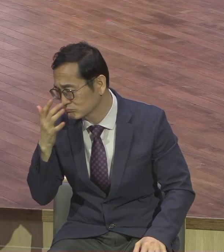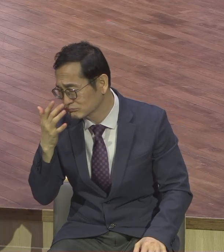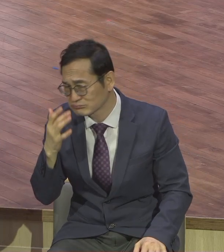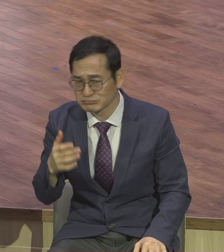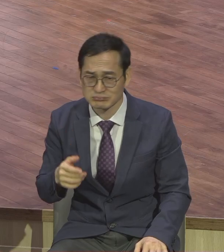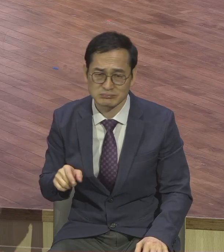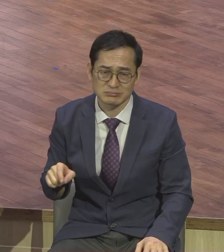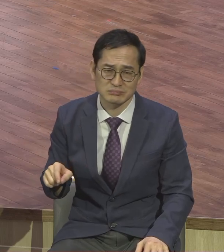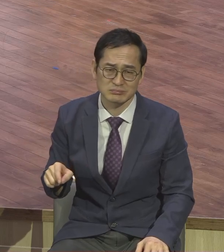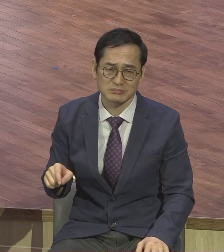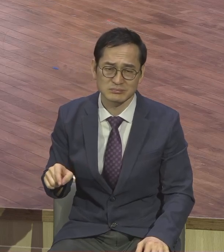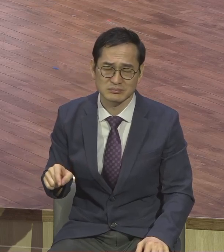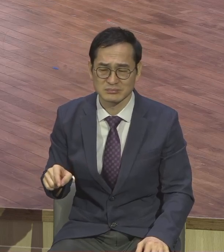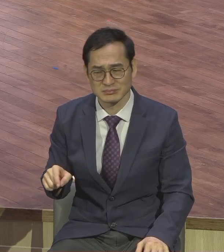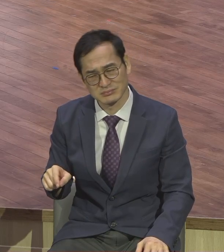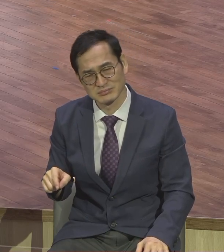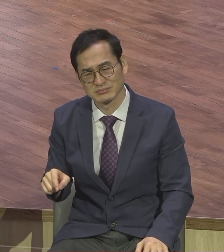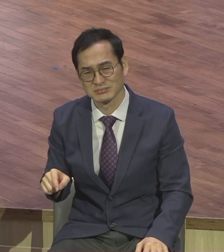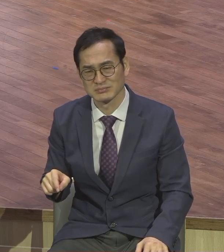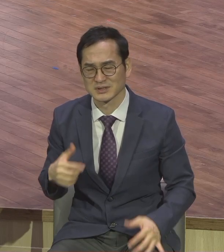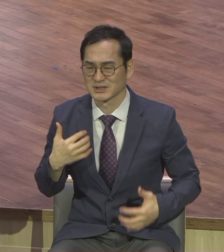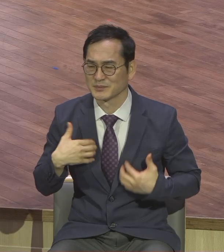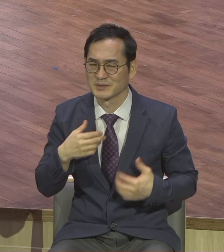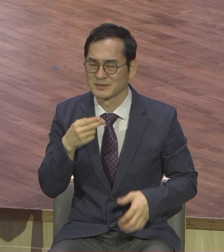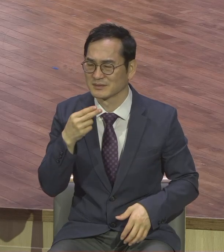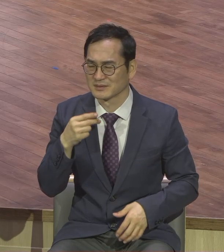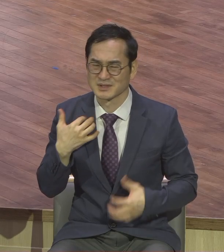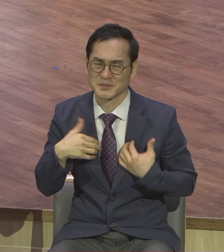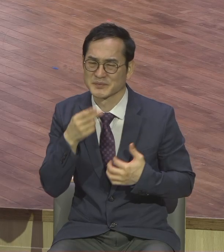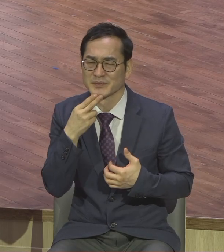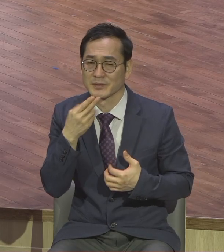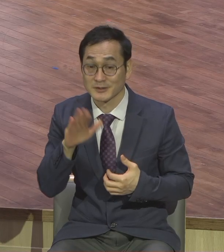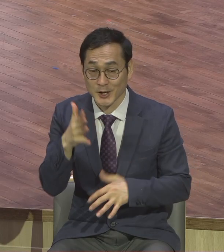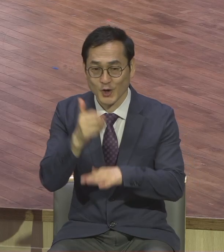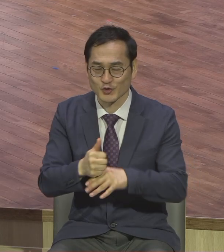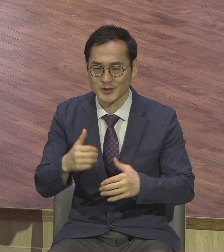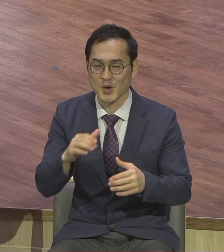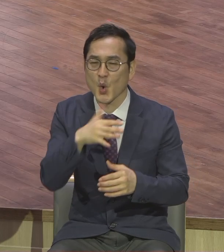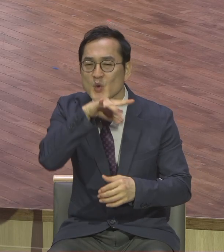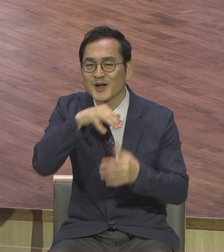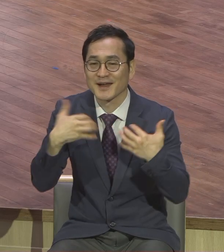그래서 죽이는 게임하는 겁니다. 서로 죽인 거 보고 허우가.